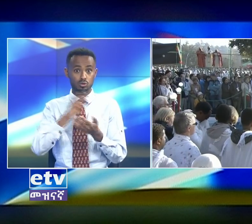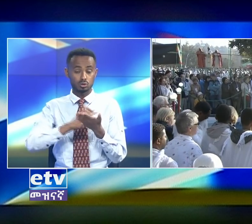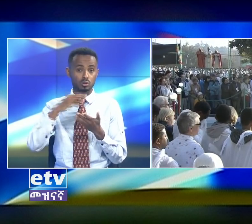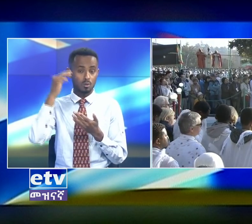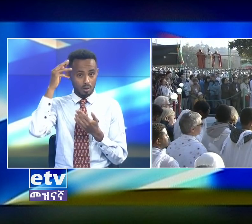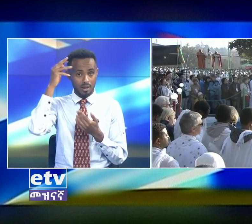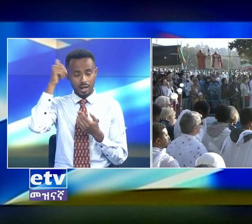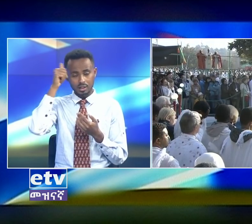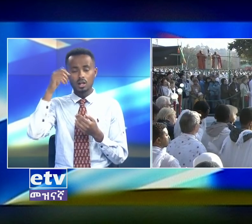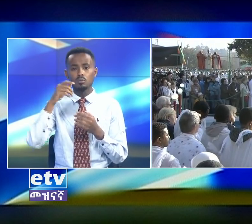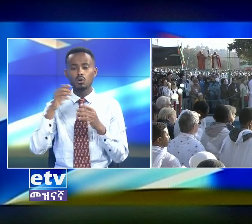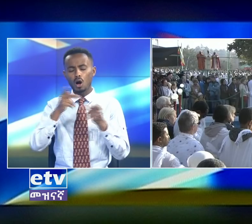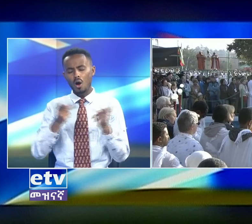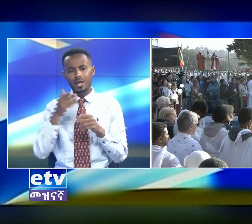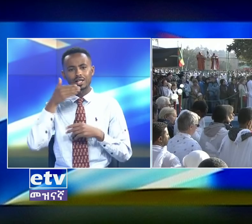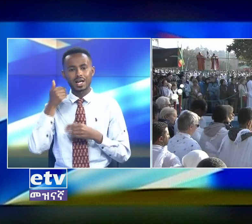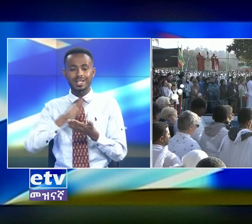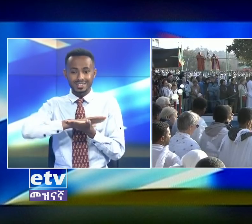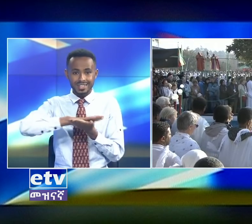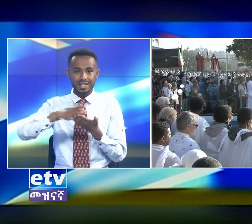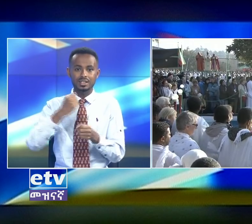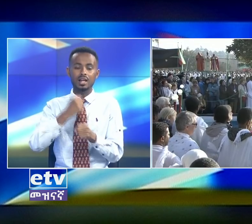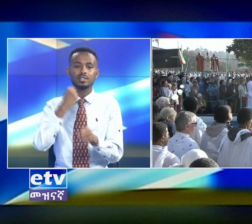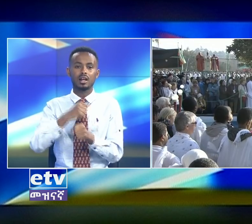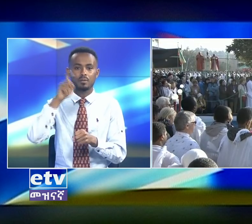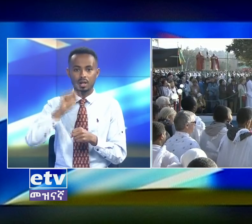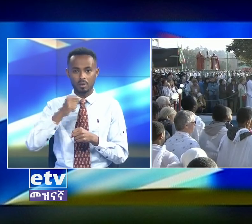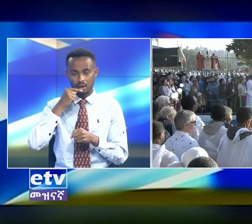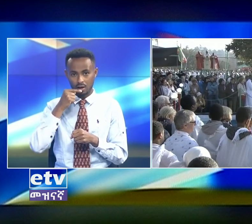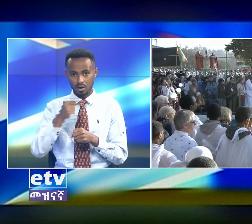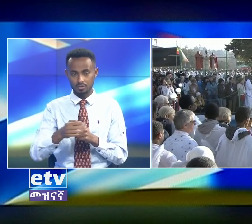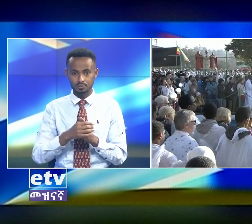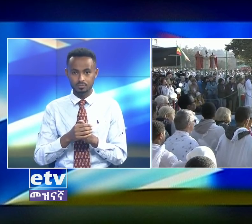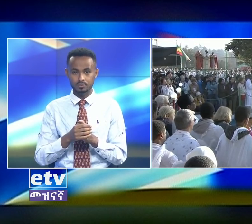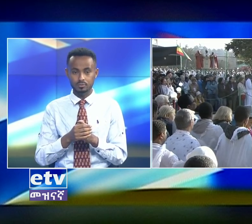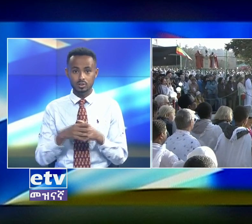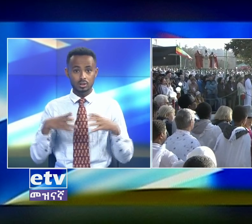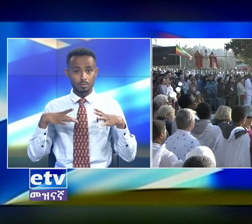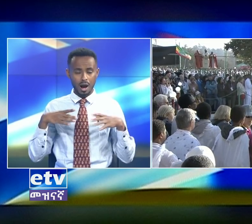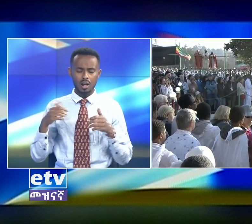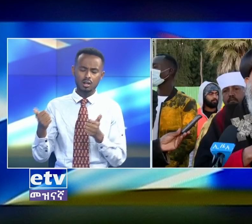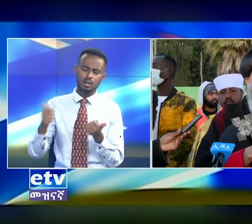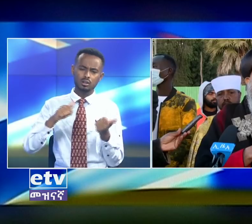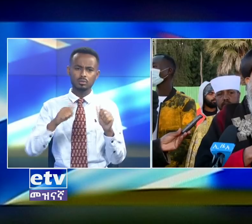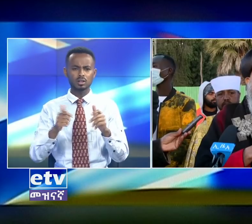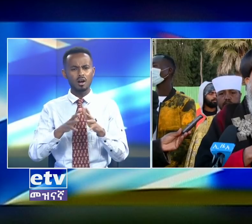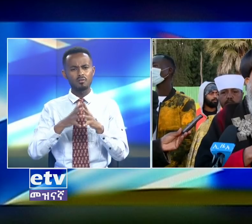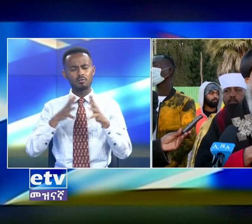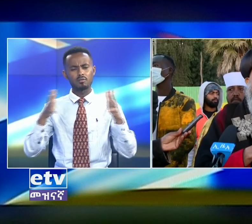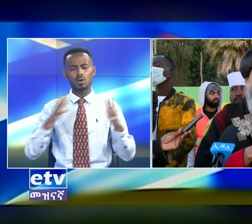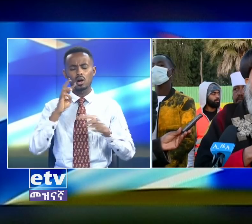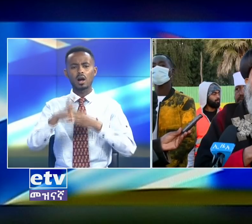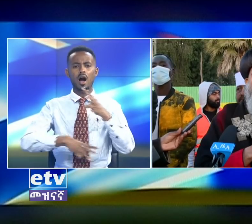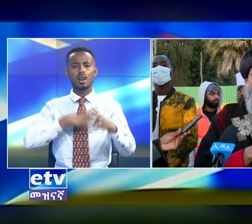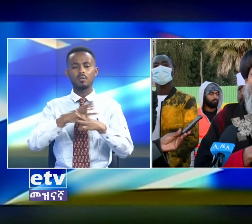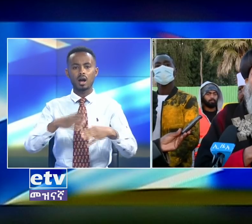ማትያስ ቦታው ላይ የተሻለ የጽዳት ስራ ሊሰራ እንደሚገባ ተናግረዋል። በዓለ ጥምቀት ሰፊ ነው። ከዓለም ጋር